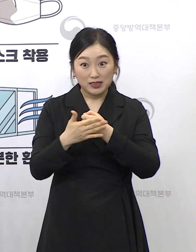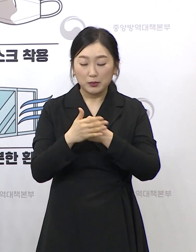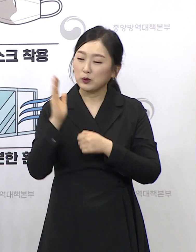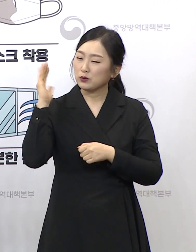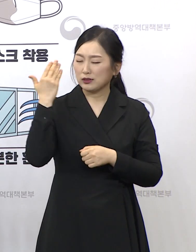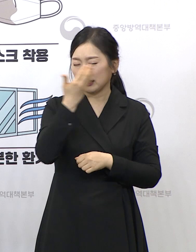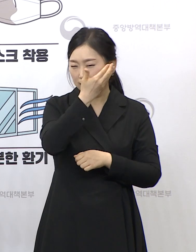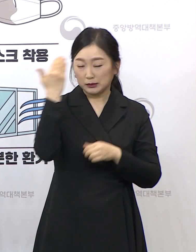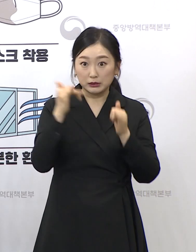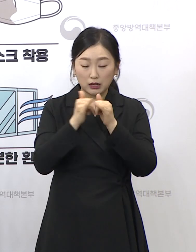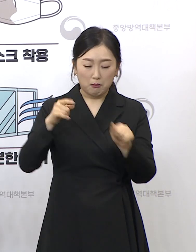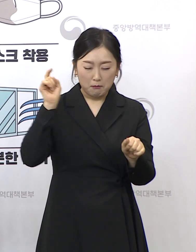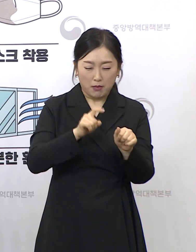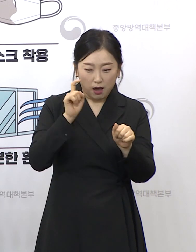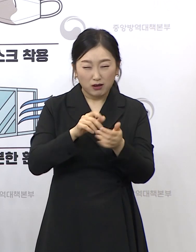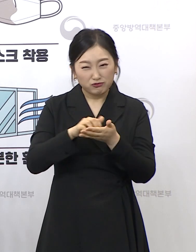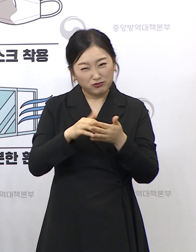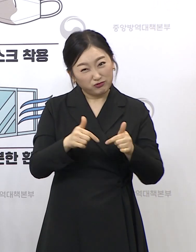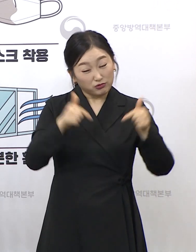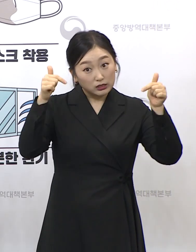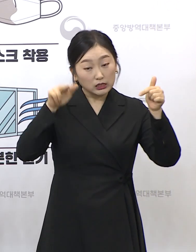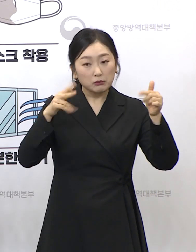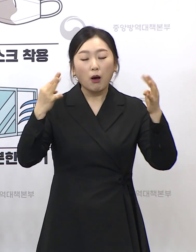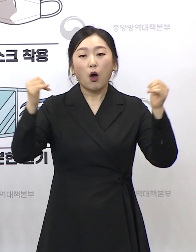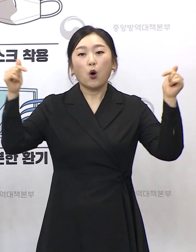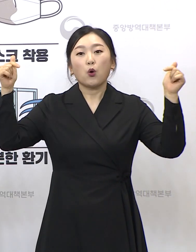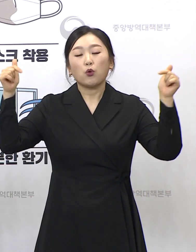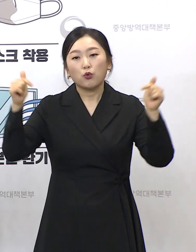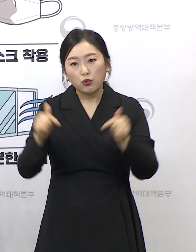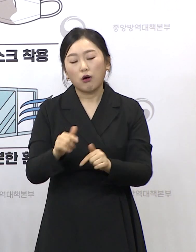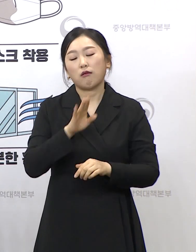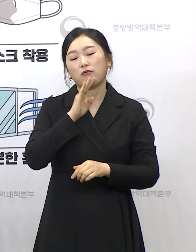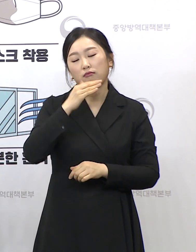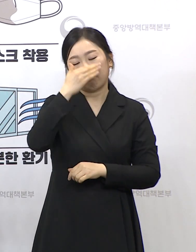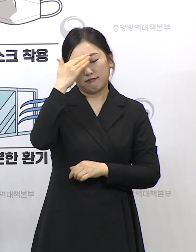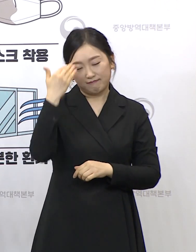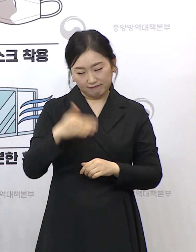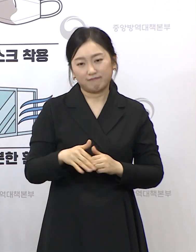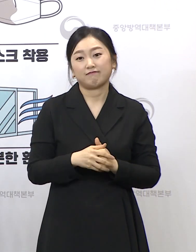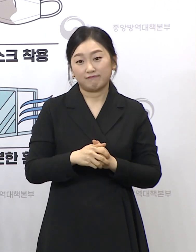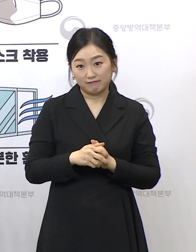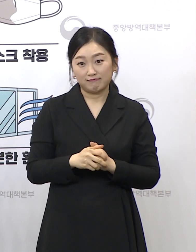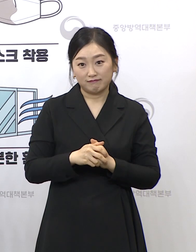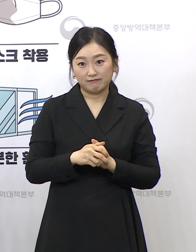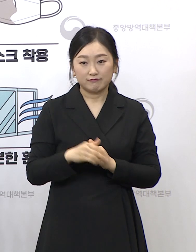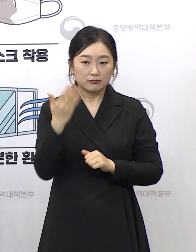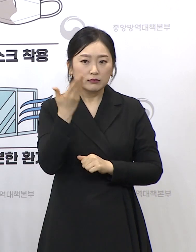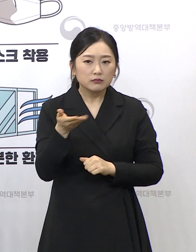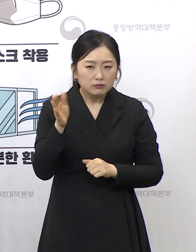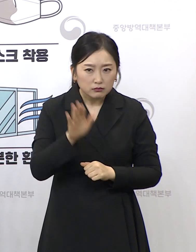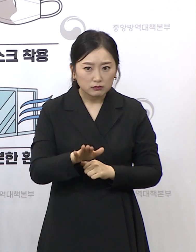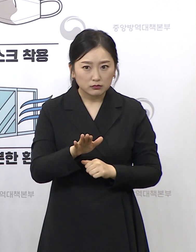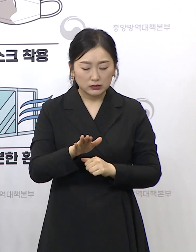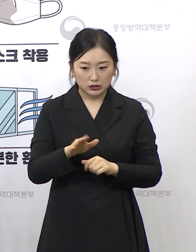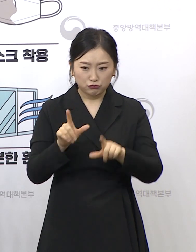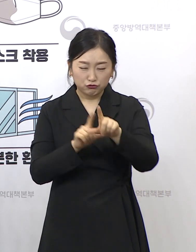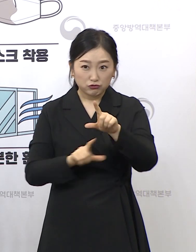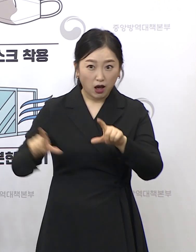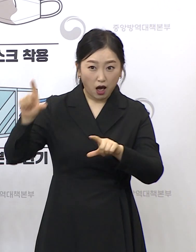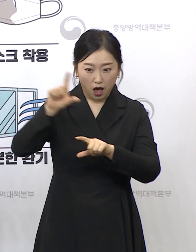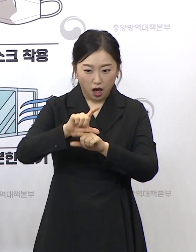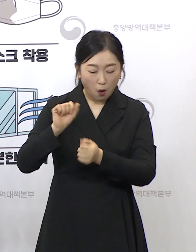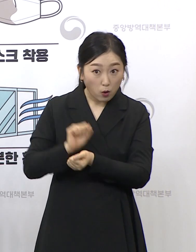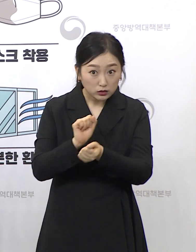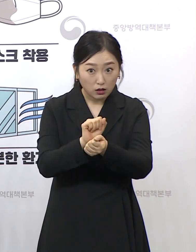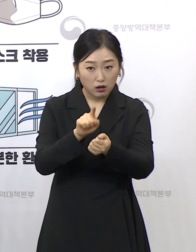연령층에서 환자가 크게 감소한 것은 참으로 다행스러운 일입니다. 그러나 한편으로는 추가 확산을